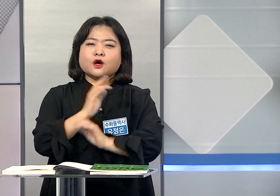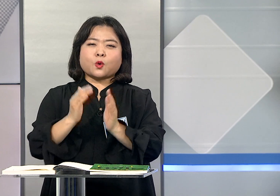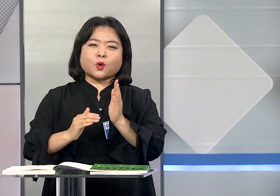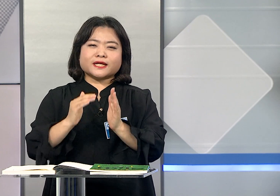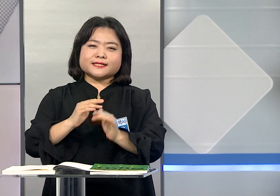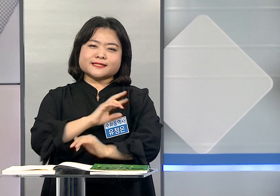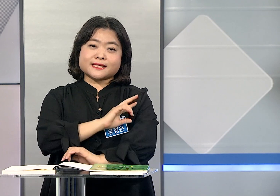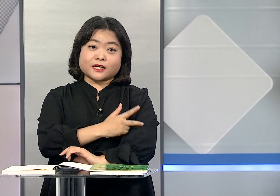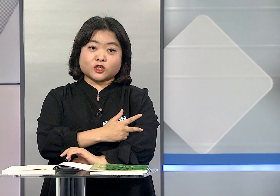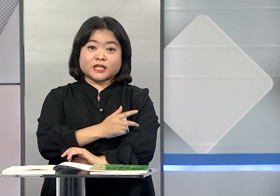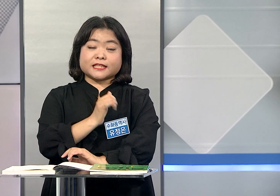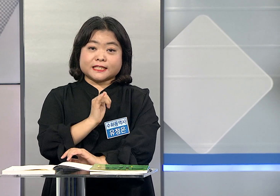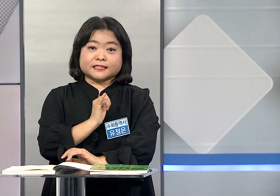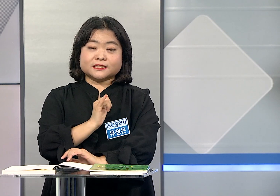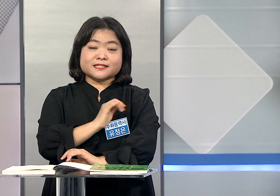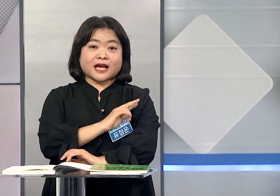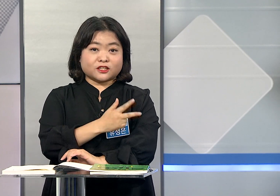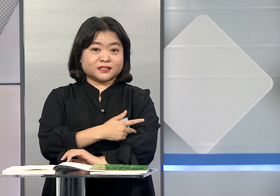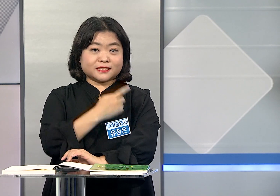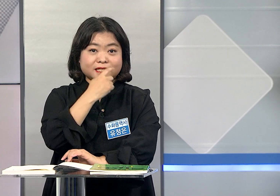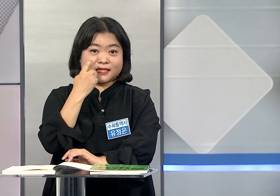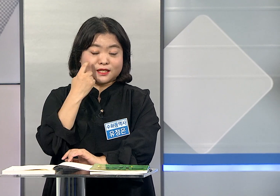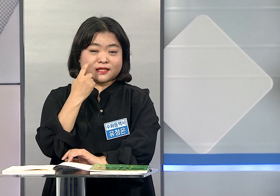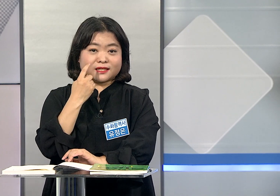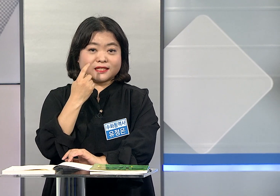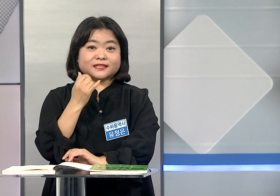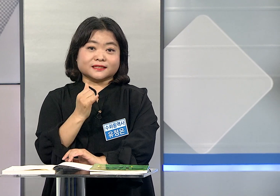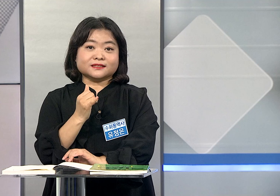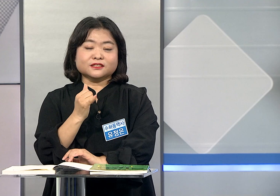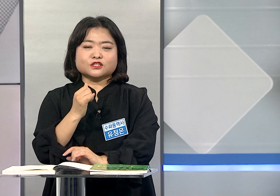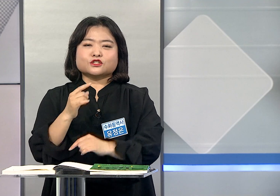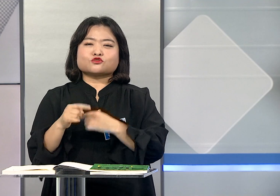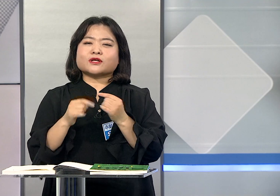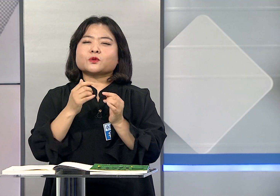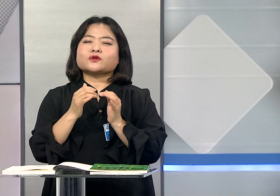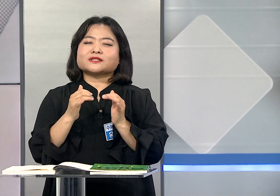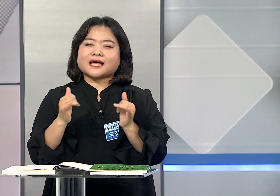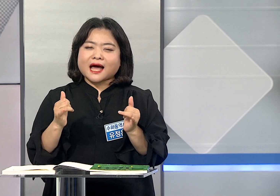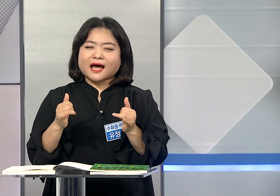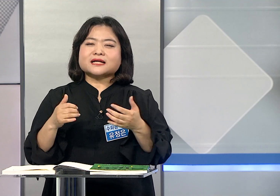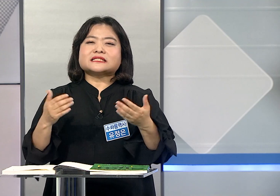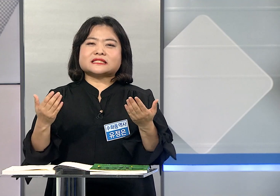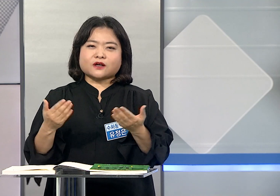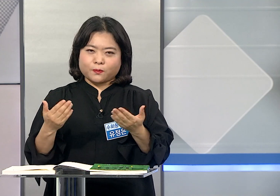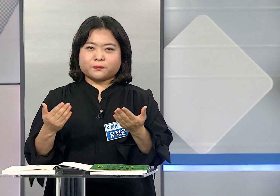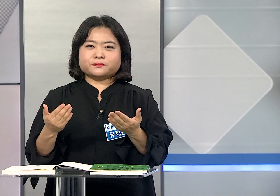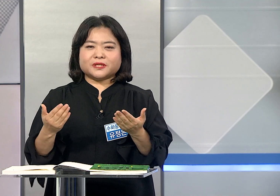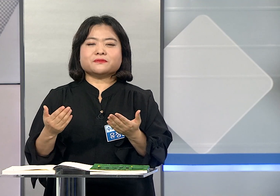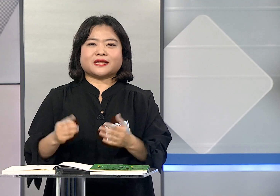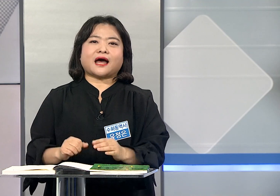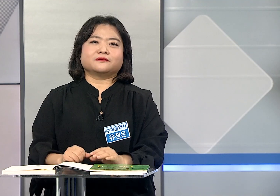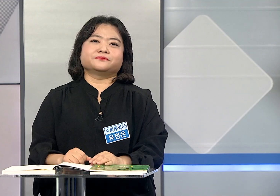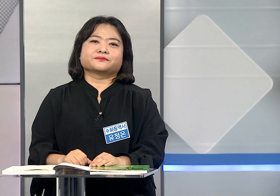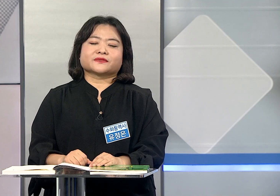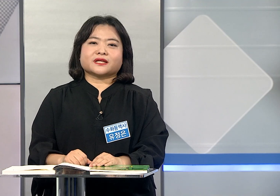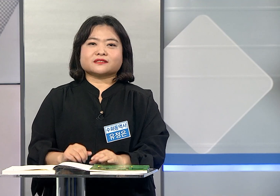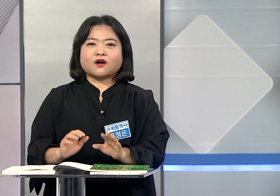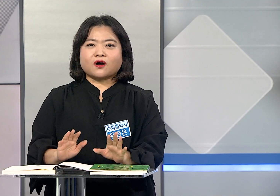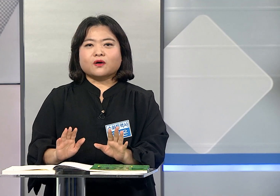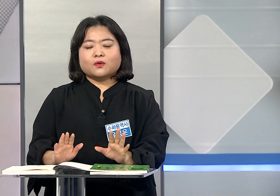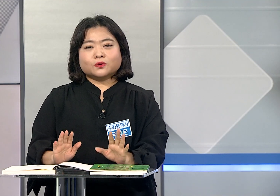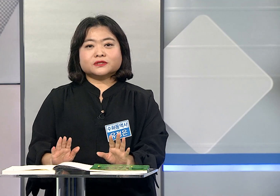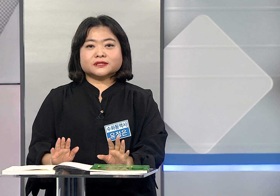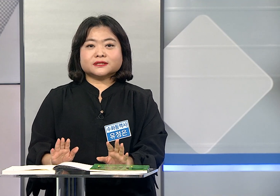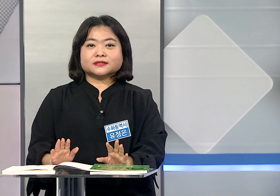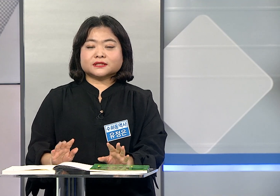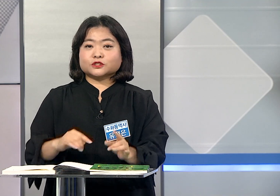수화통역사는 공인 자격이 있는, 자격증이 있는 수화통역사 직업입니다.